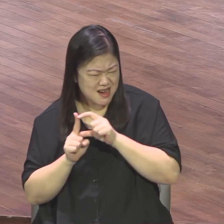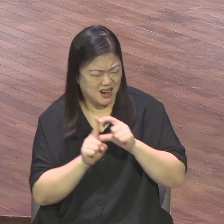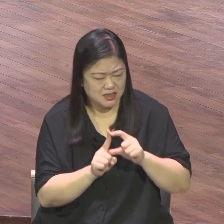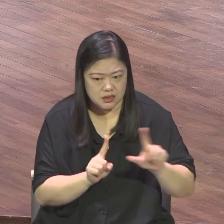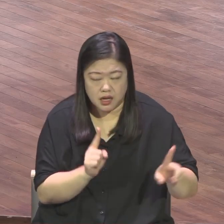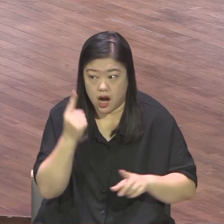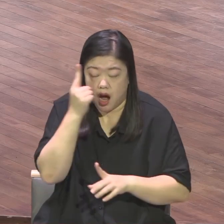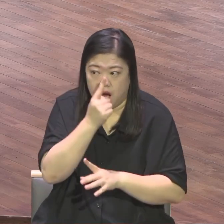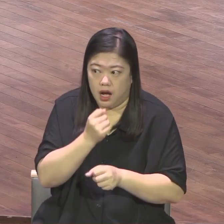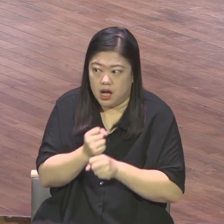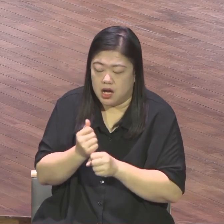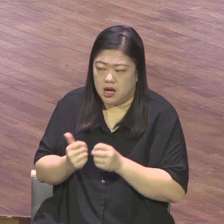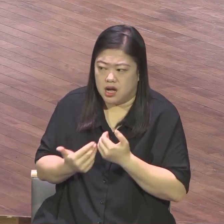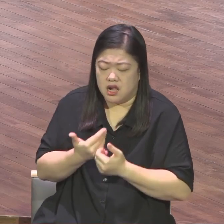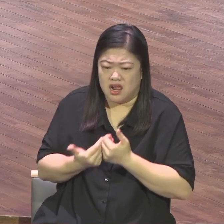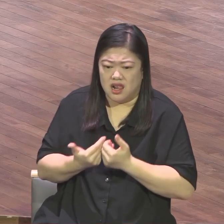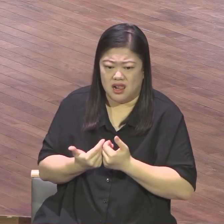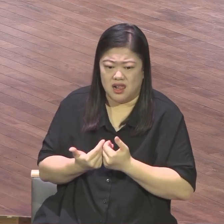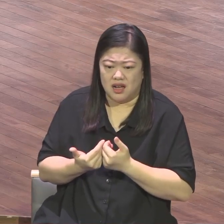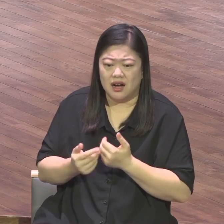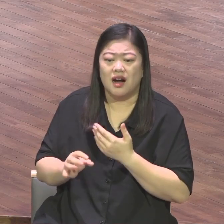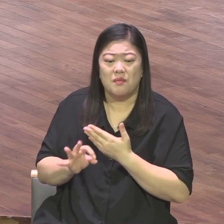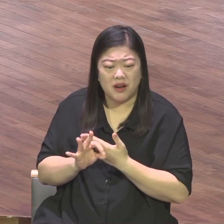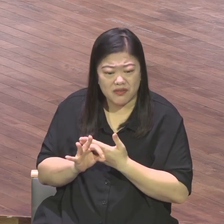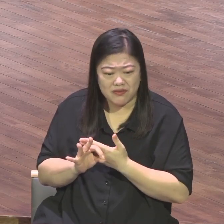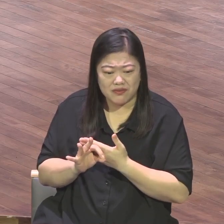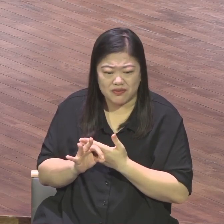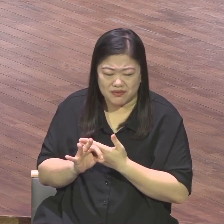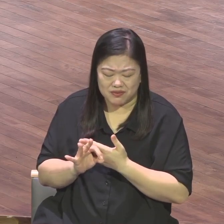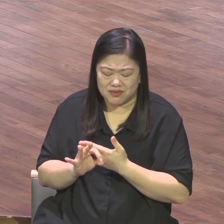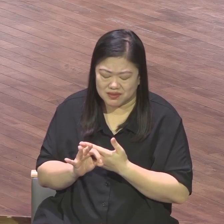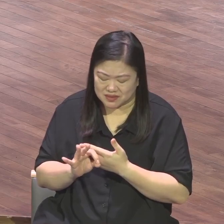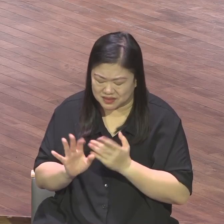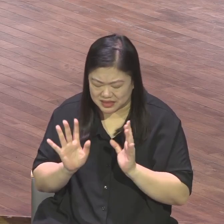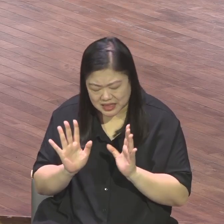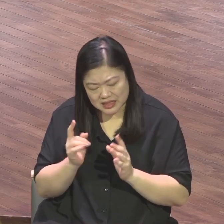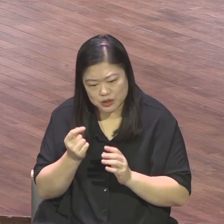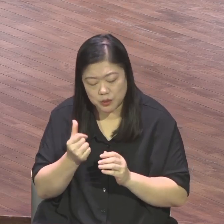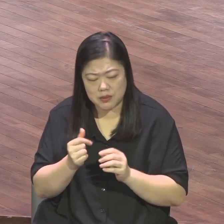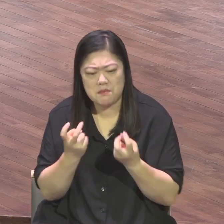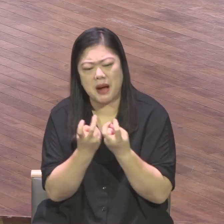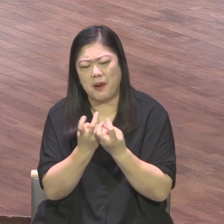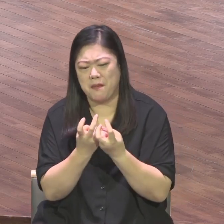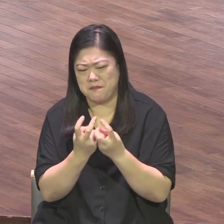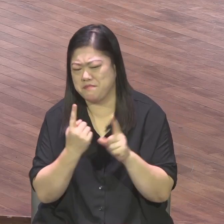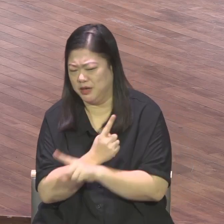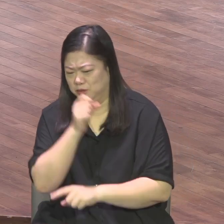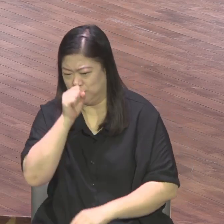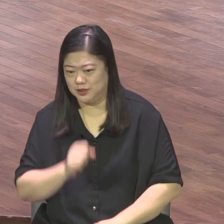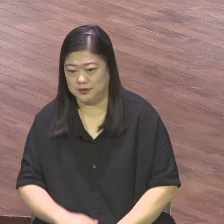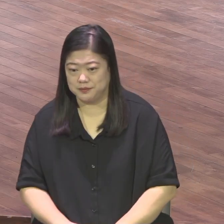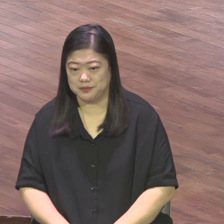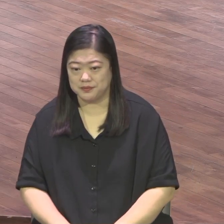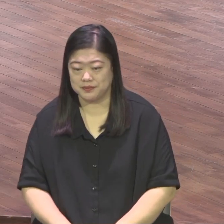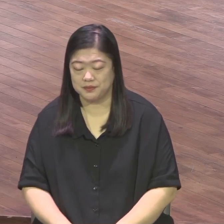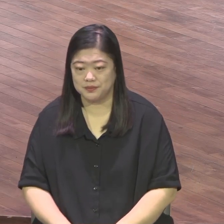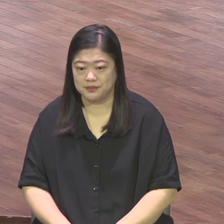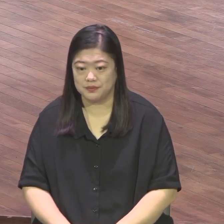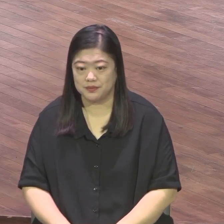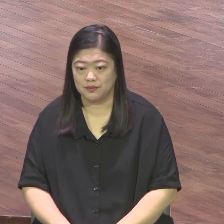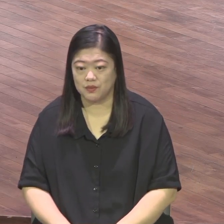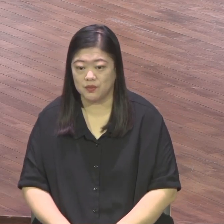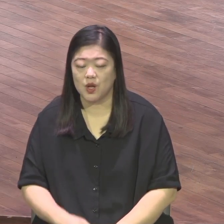선포하는 형태의 경우가 있어 있기는 막 듣거나 말거나 믿거나 말거나 막 선포하는 형태가 있습니다. 그런데